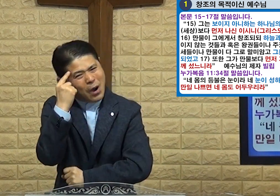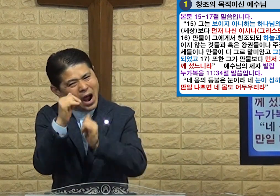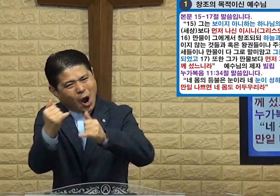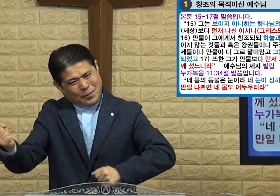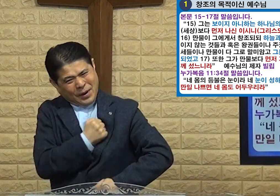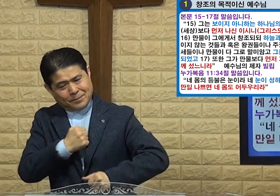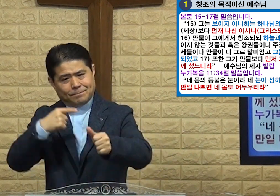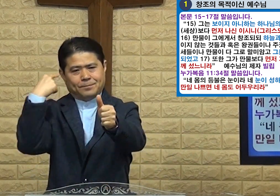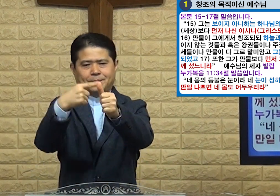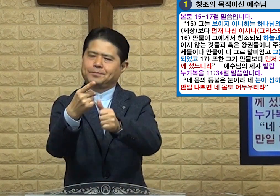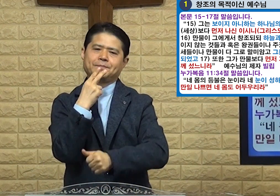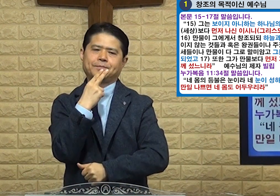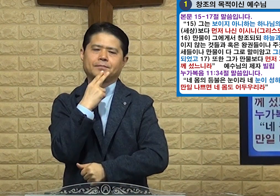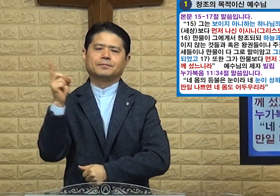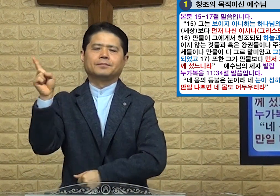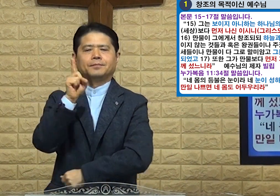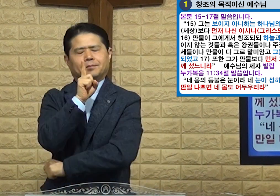조용히 침묵을 하셨습니다.